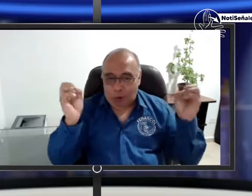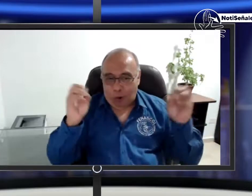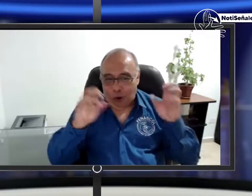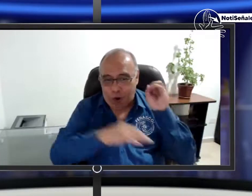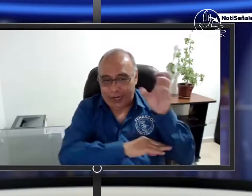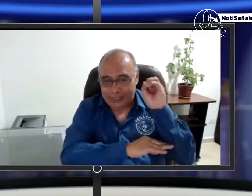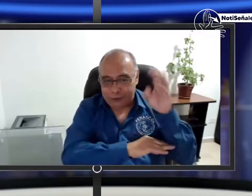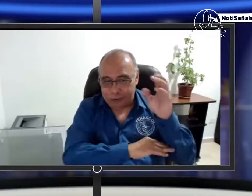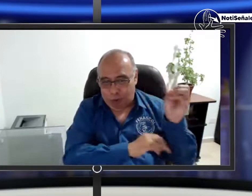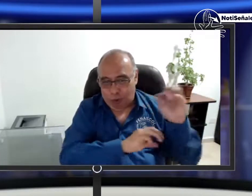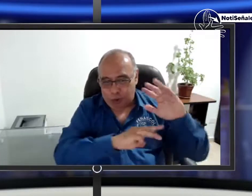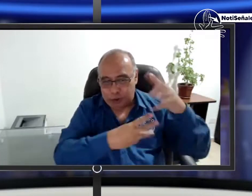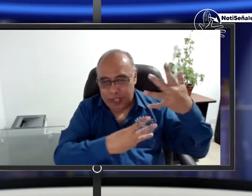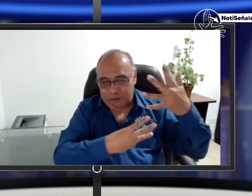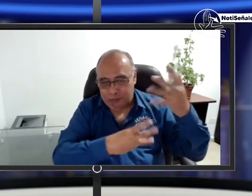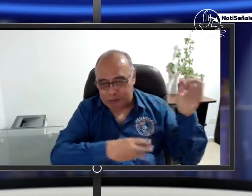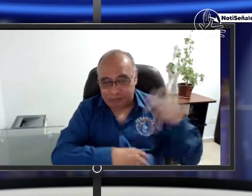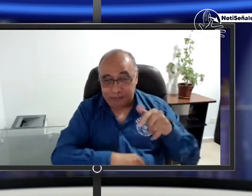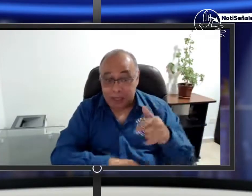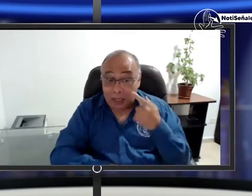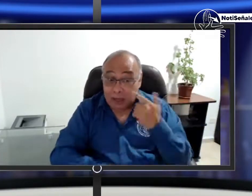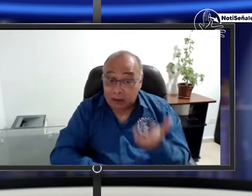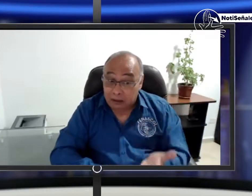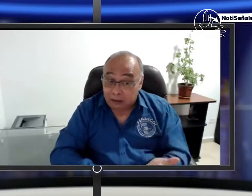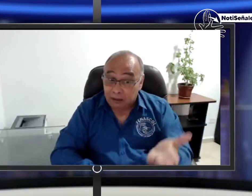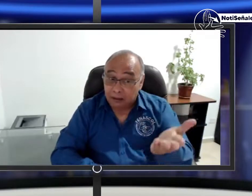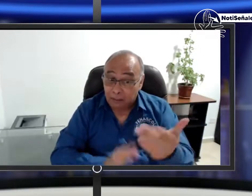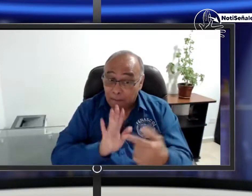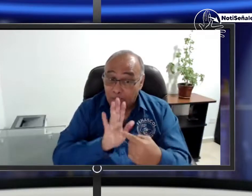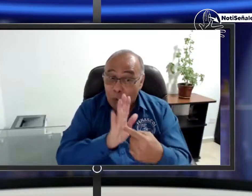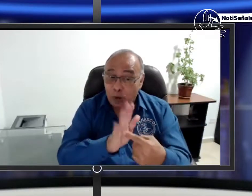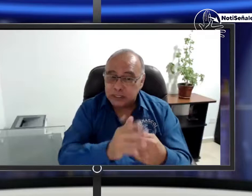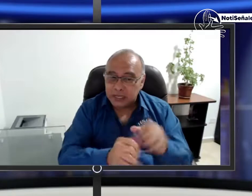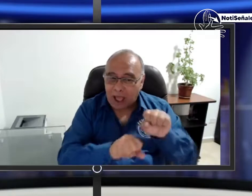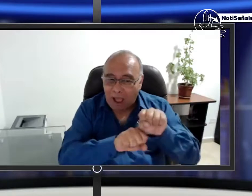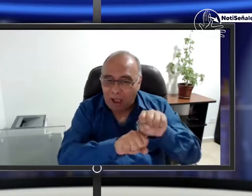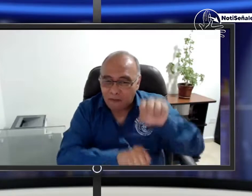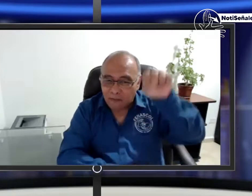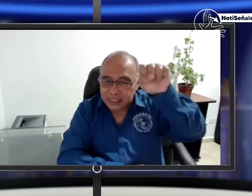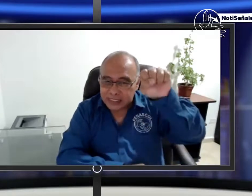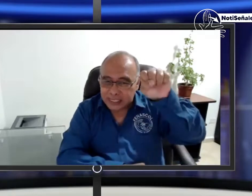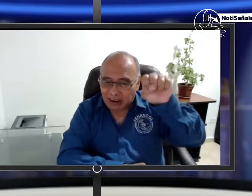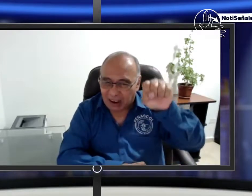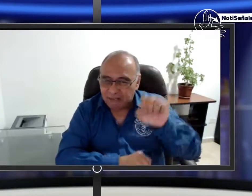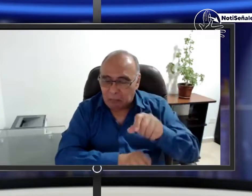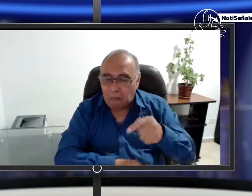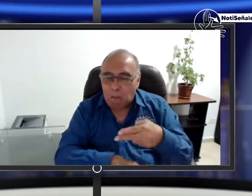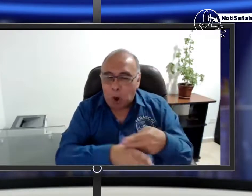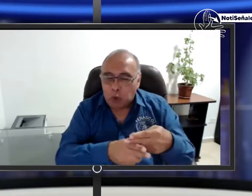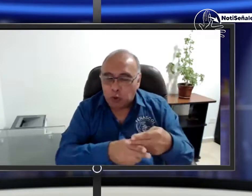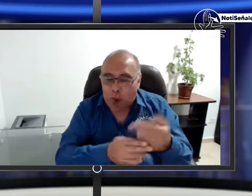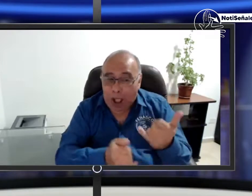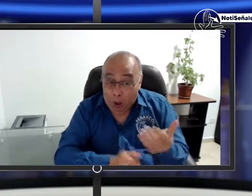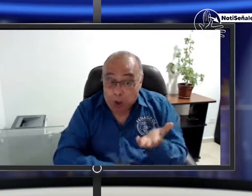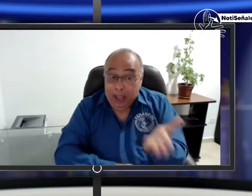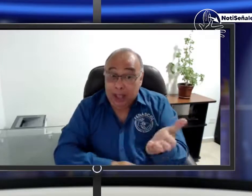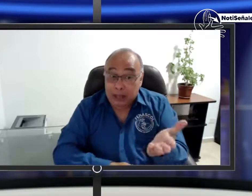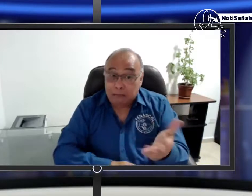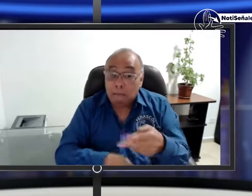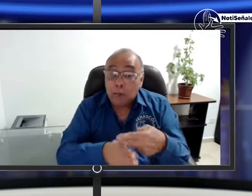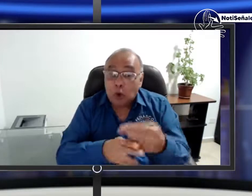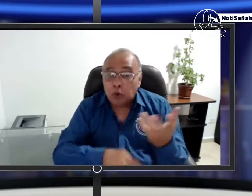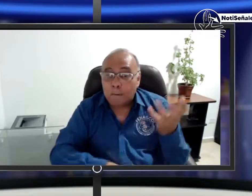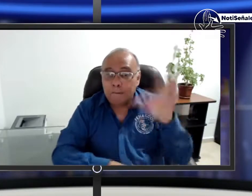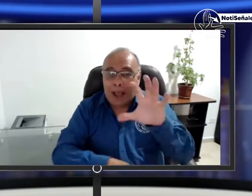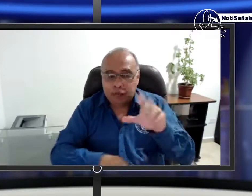ánimo anímense a participar del 8º congreso de la situación de la persona de las personas sordas en colombia